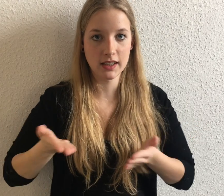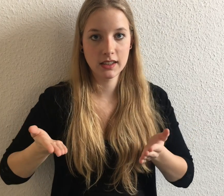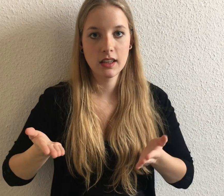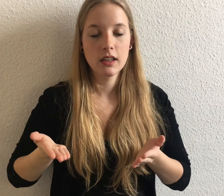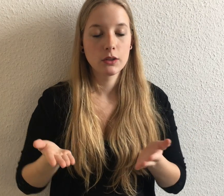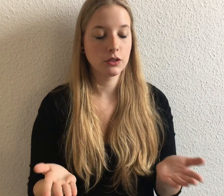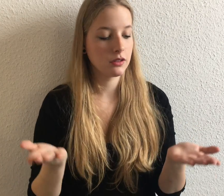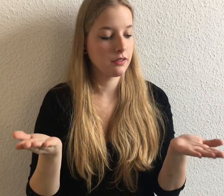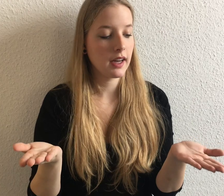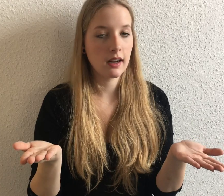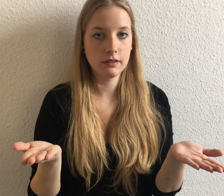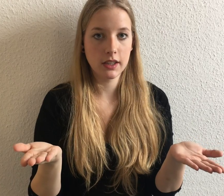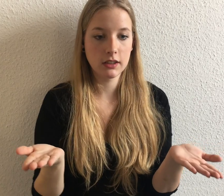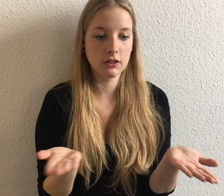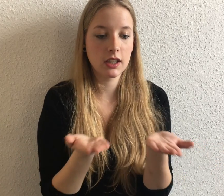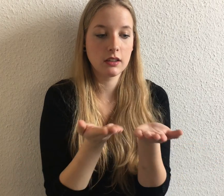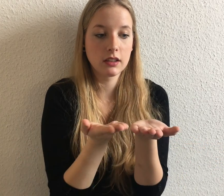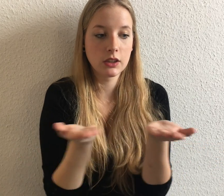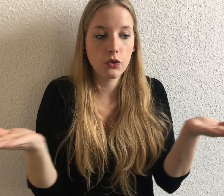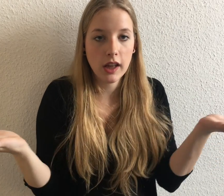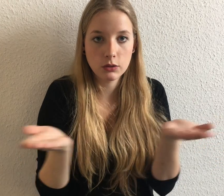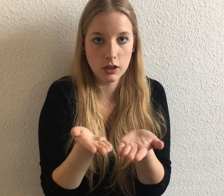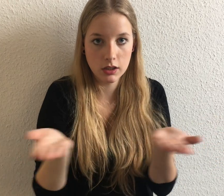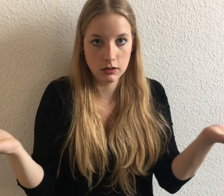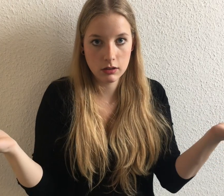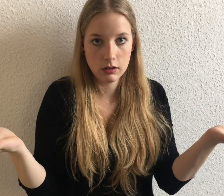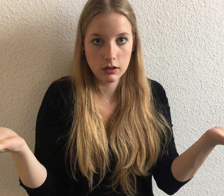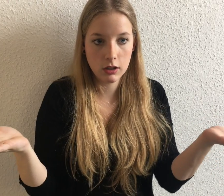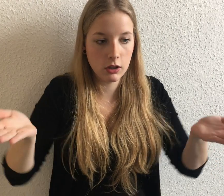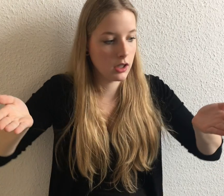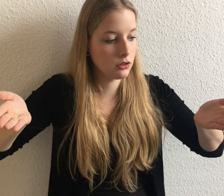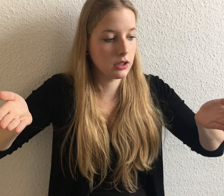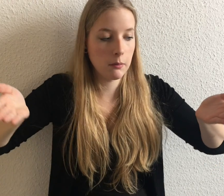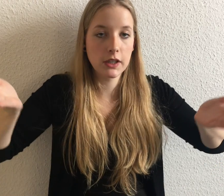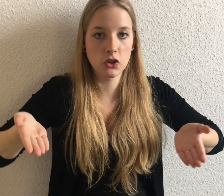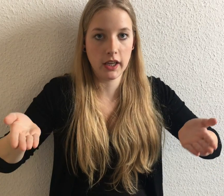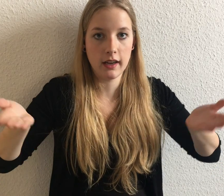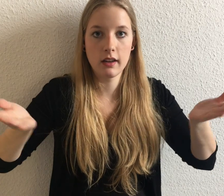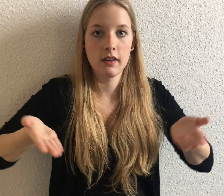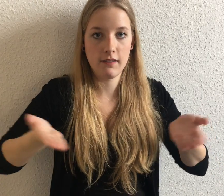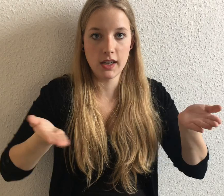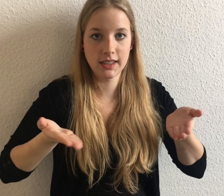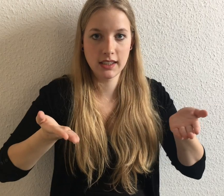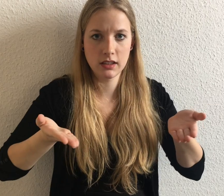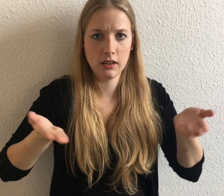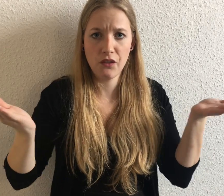Was? Das ist die flache Handfläche, anstatt sie so flach zu halten, hast du sie ein bisschen schräg.